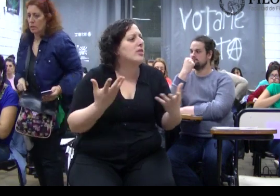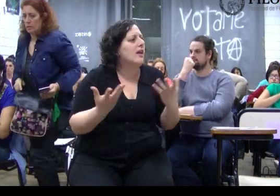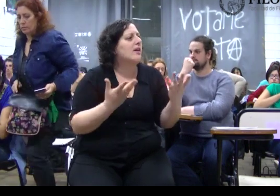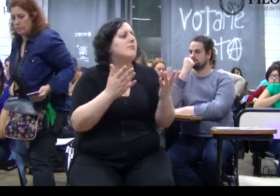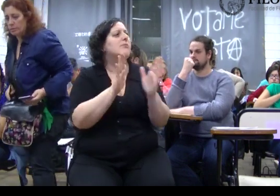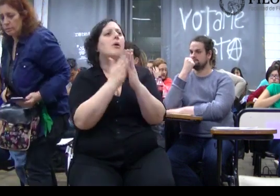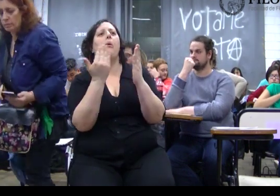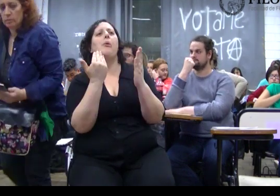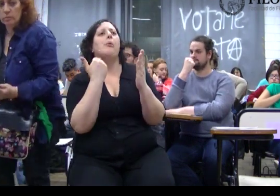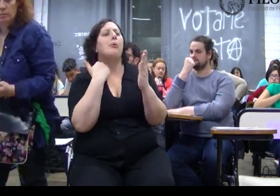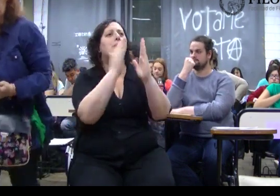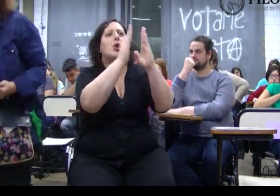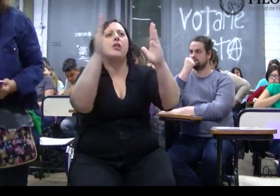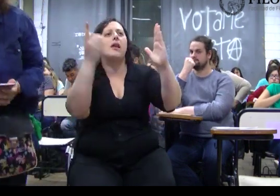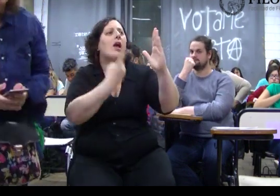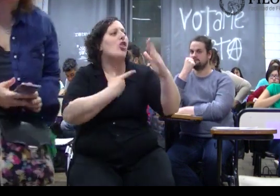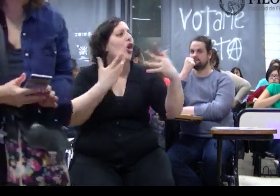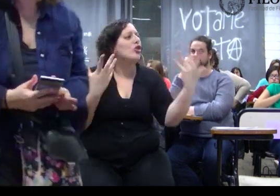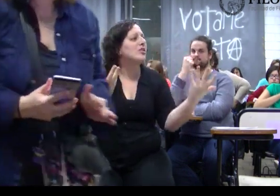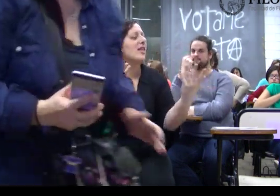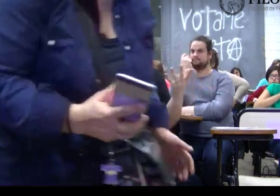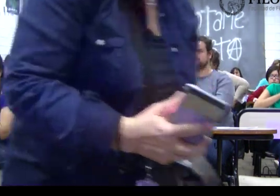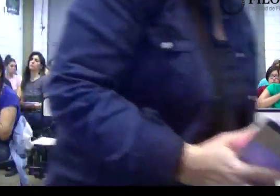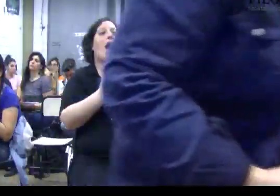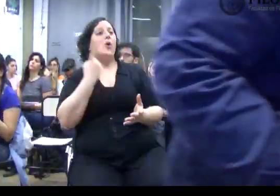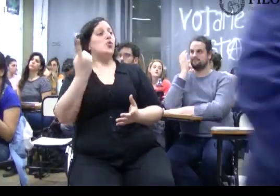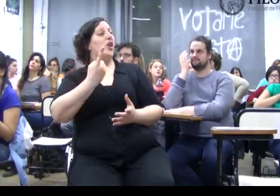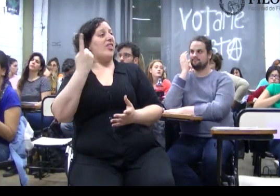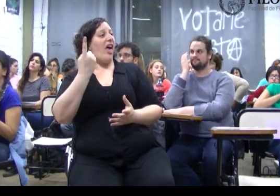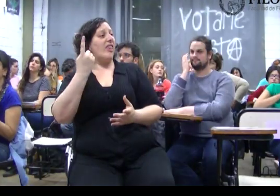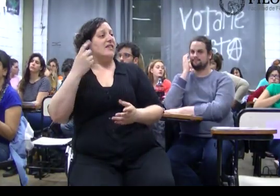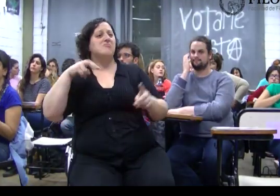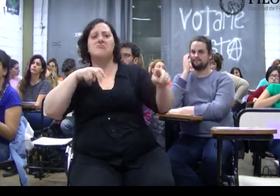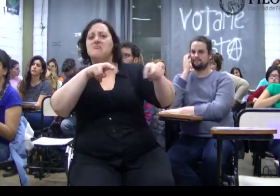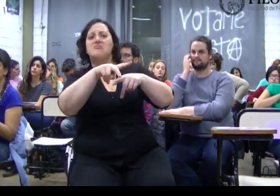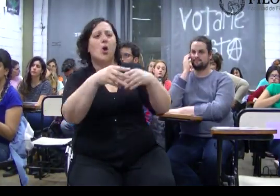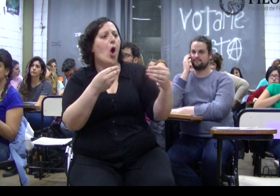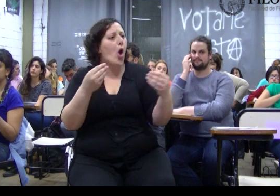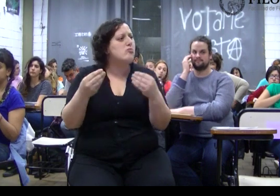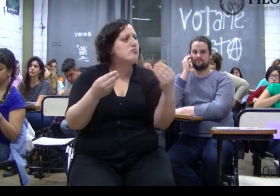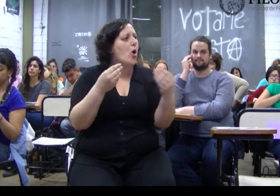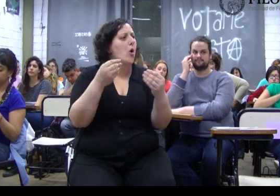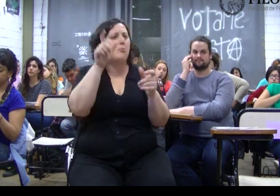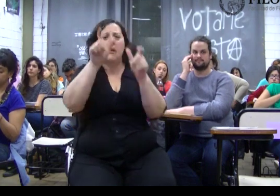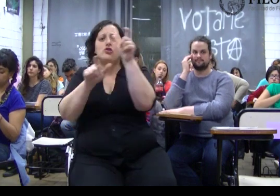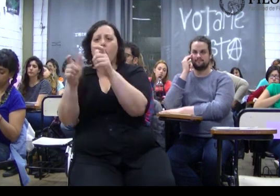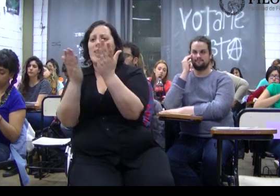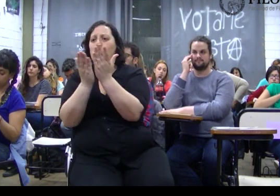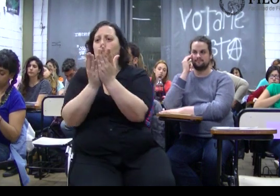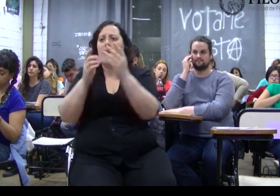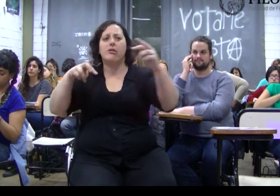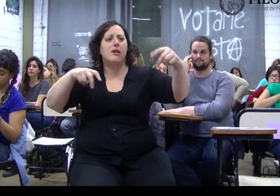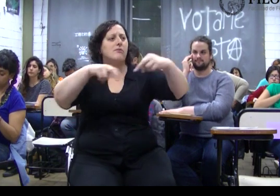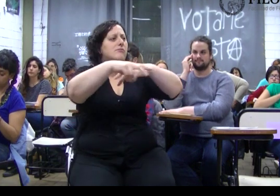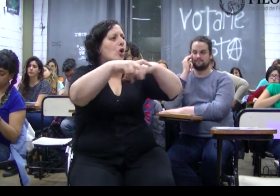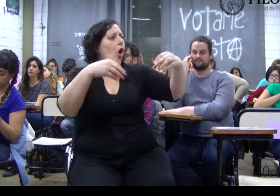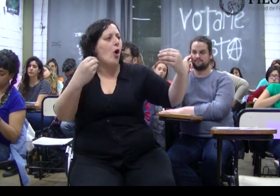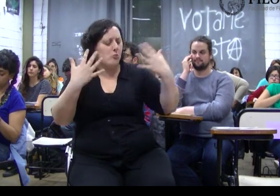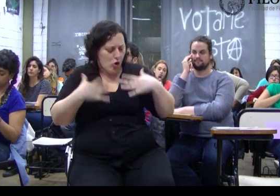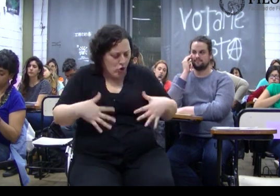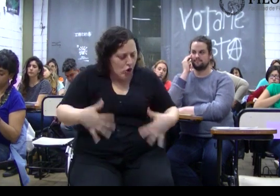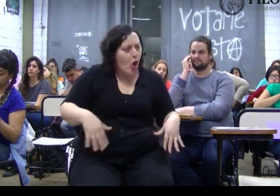cuáles son los modos de circulación de las autoridades, cuáles son los modos de circulación de los estudiantes, cómo se visten